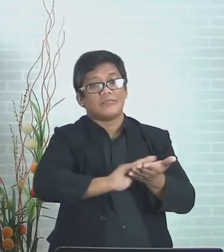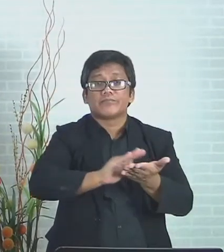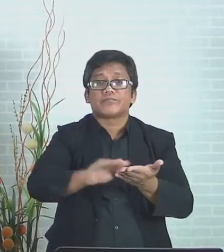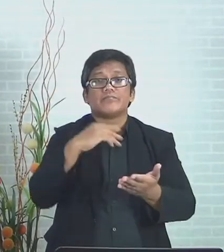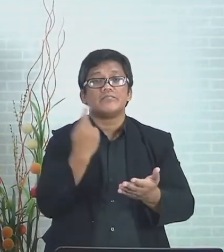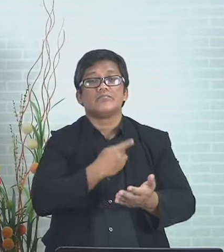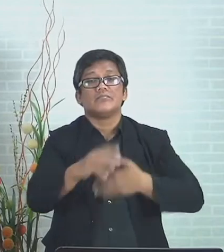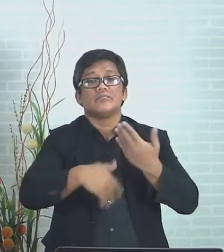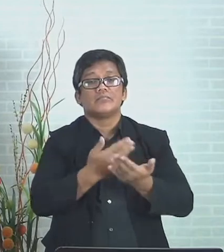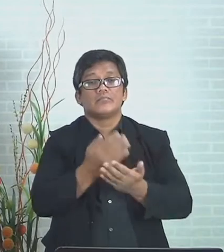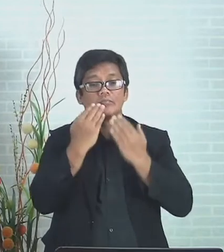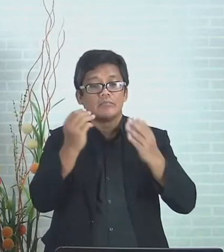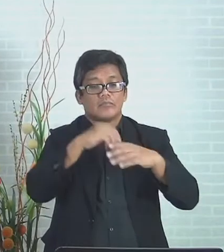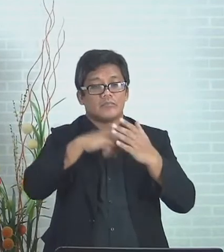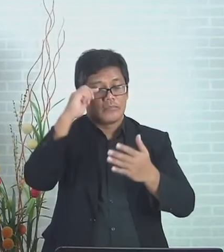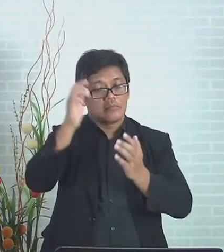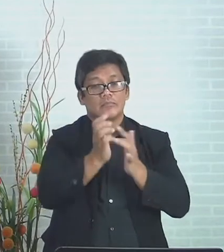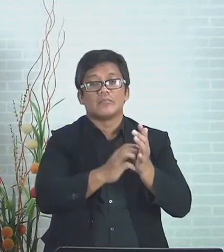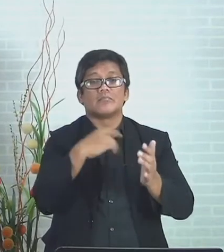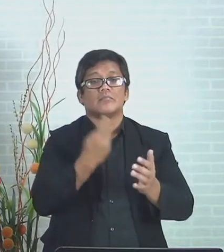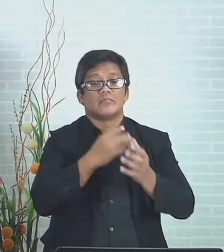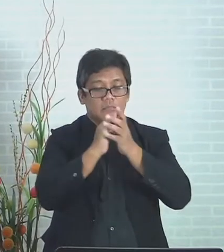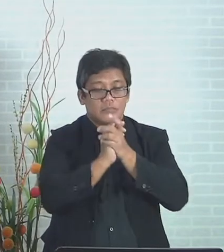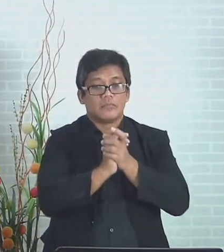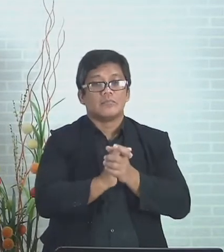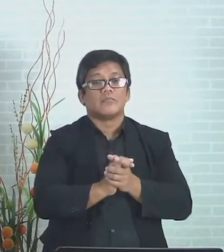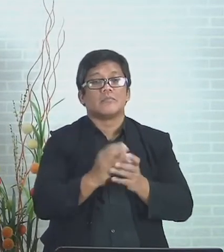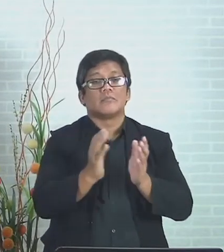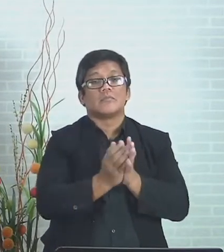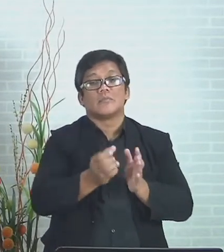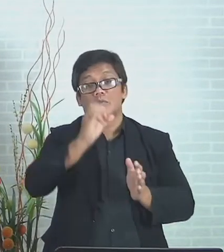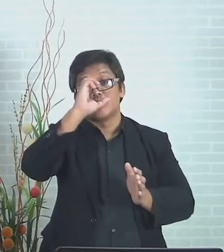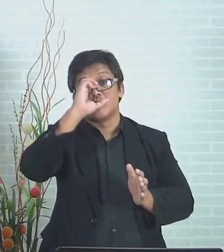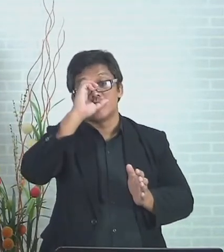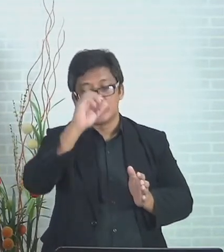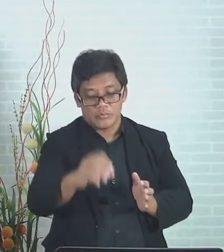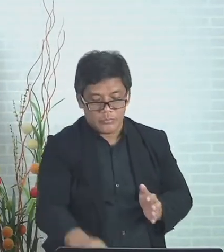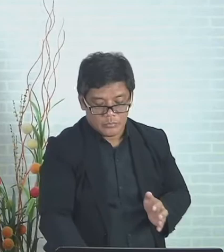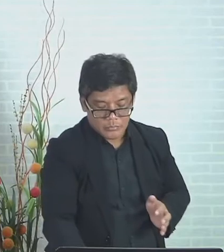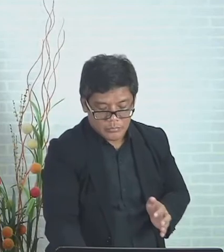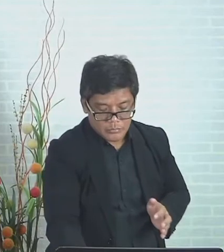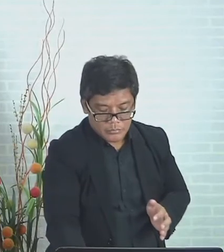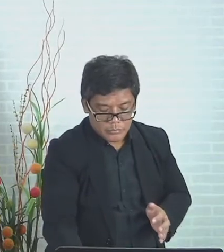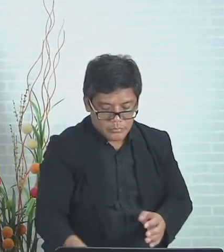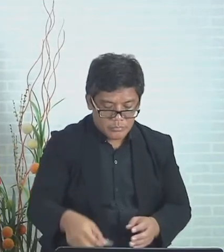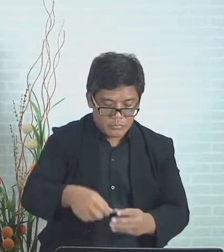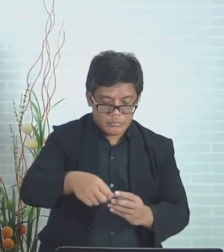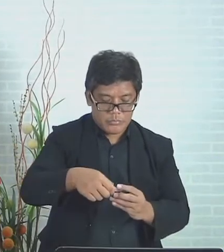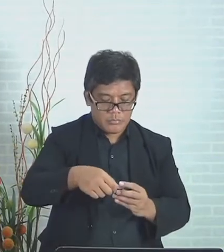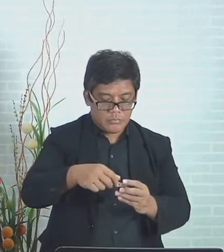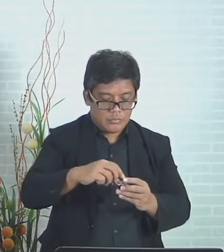semua Terima kasih dalam nama Tuhan Yesus kami berdoa dan kami mau meminum anggur ini Mari kita meminumnya